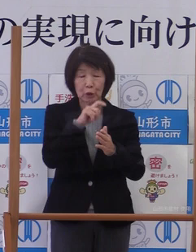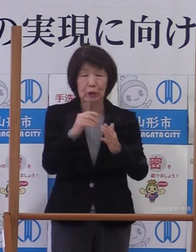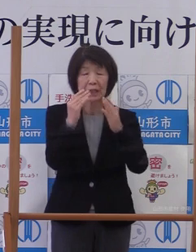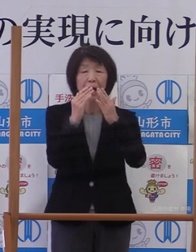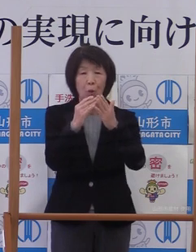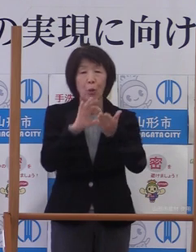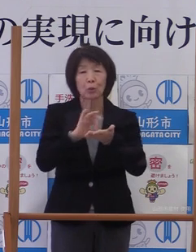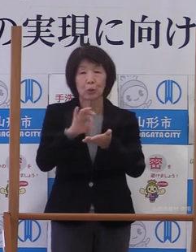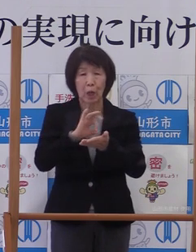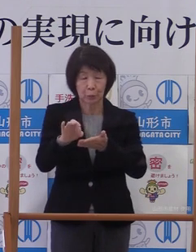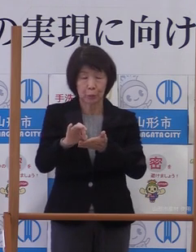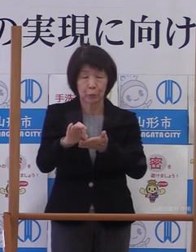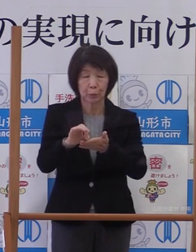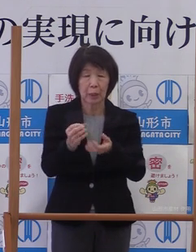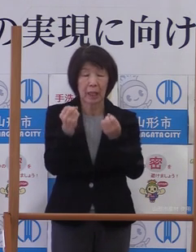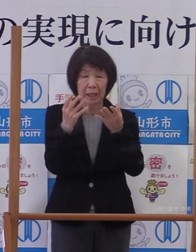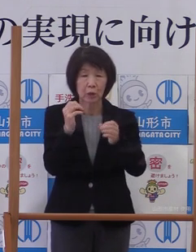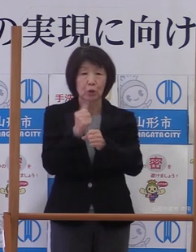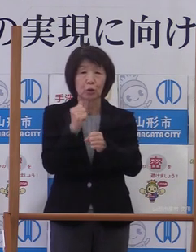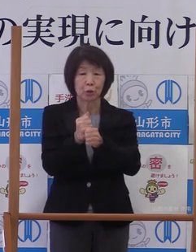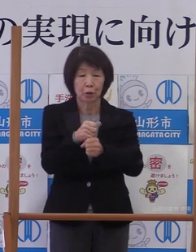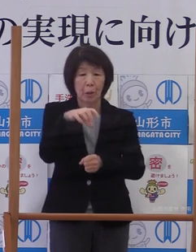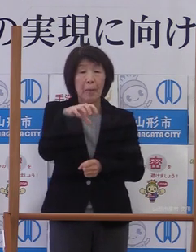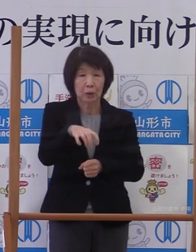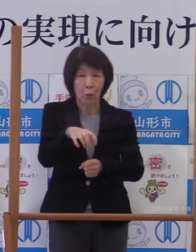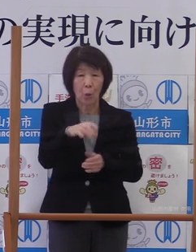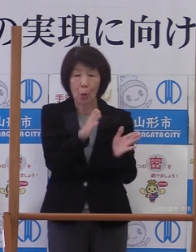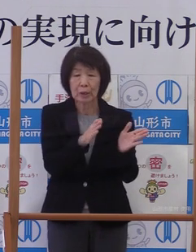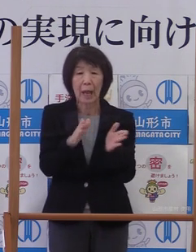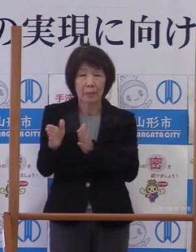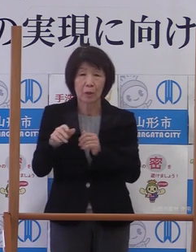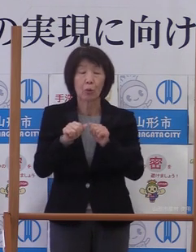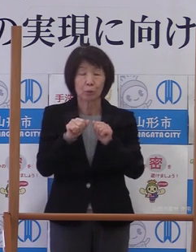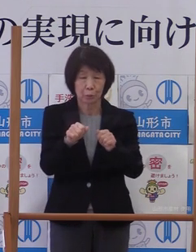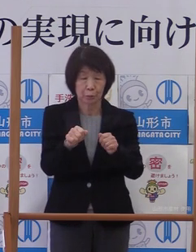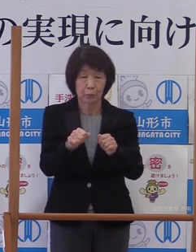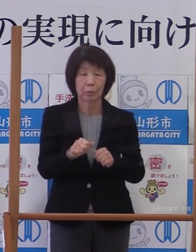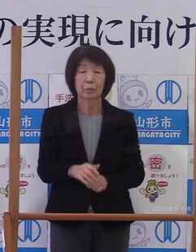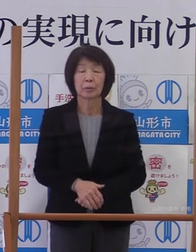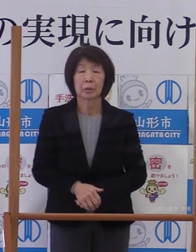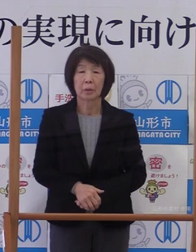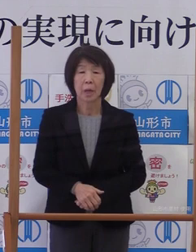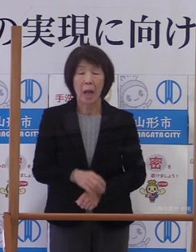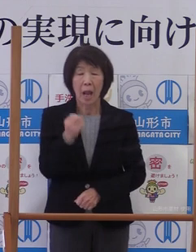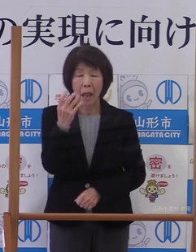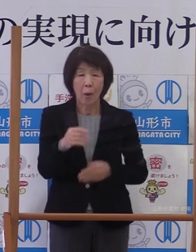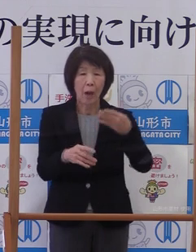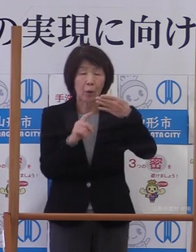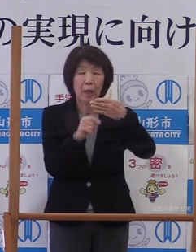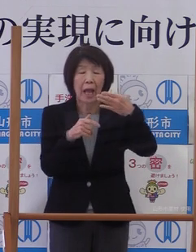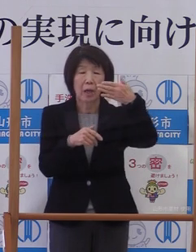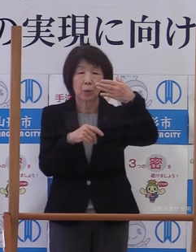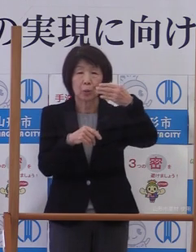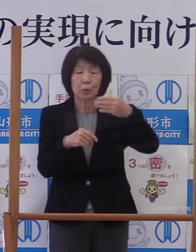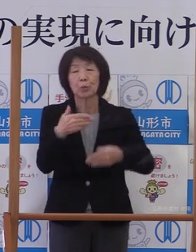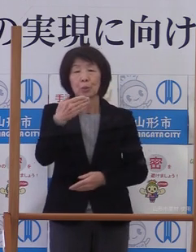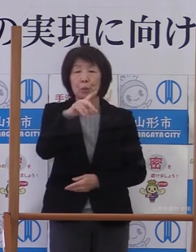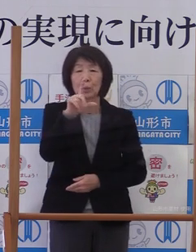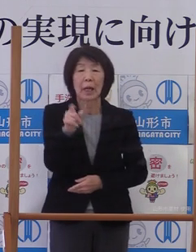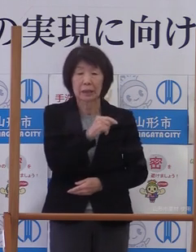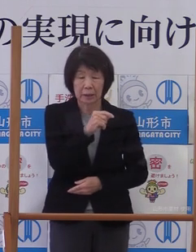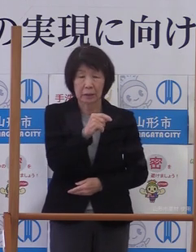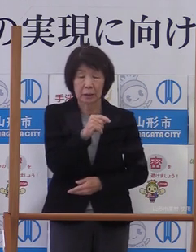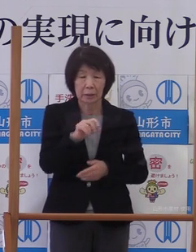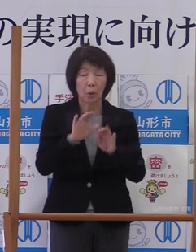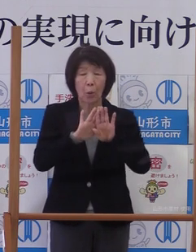し、創造都市の拠点施設としての整備を引き続き行い、令和4年9月の供用開始に向け